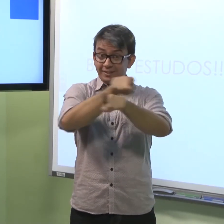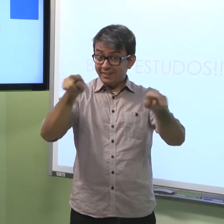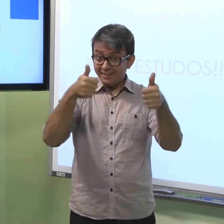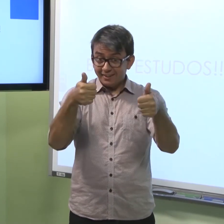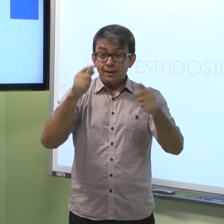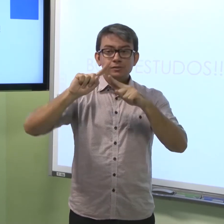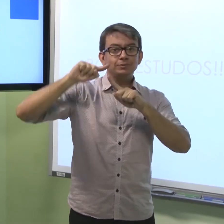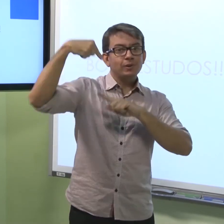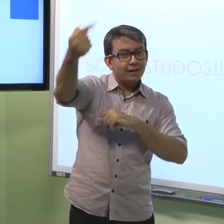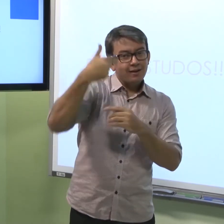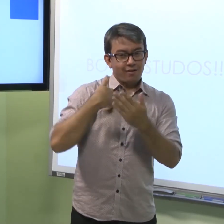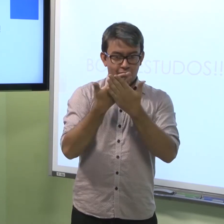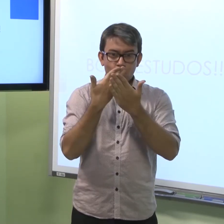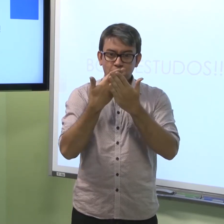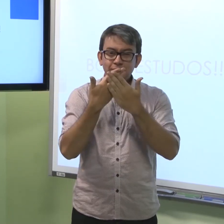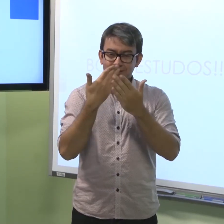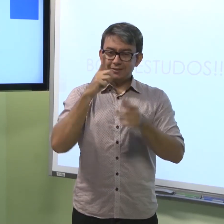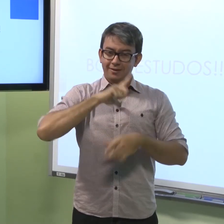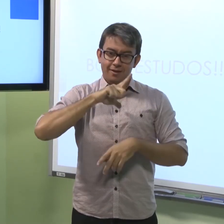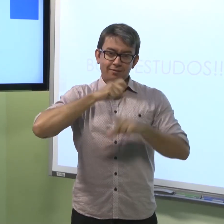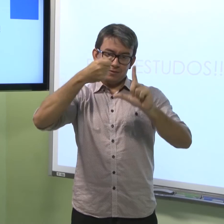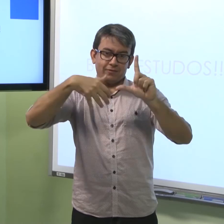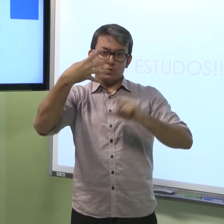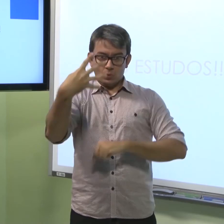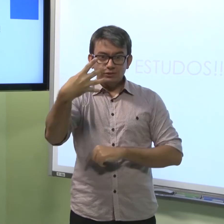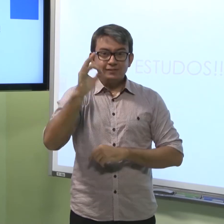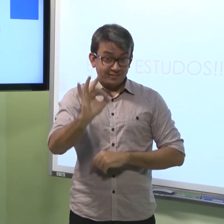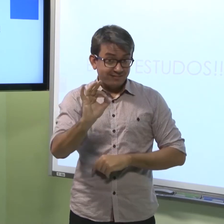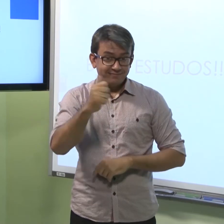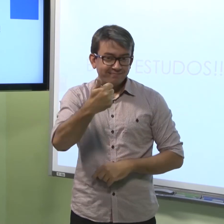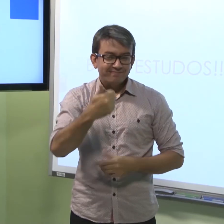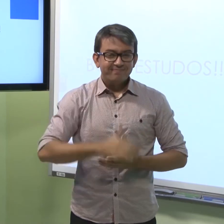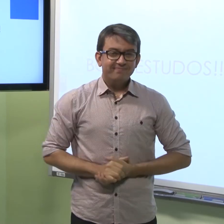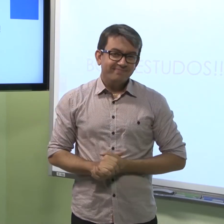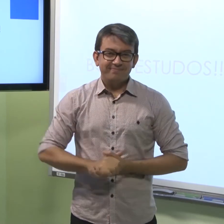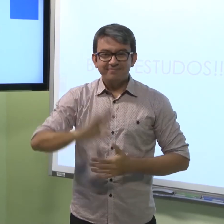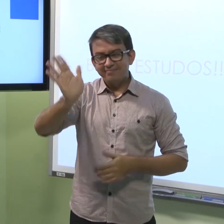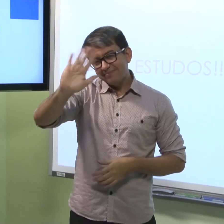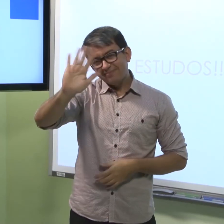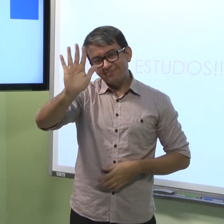estudos para vocês. Até a nossa próxima videoaula, tá certo? Tchau!